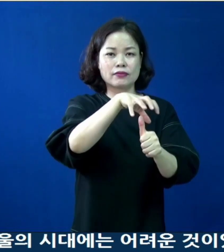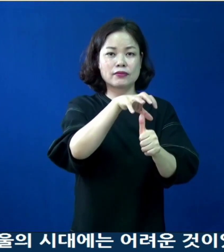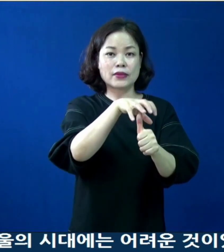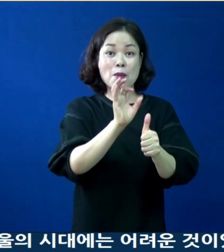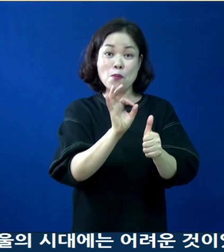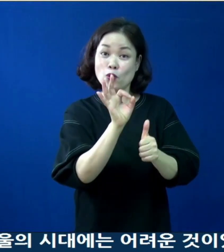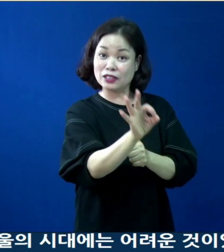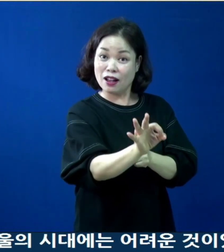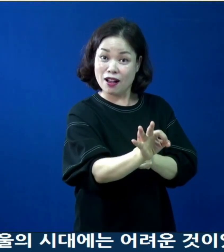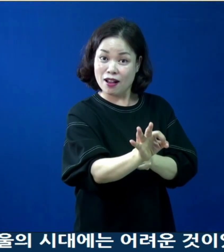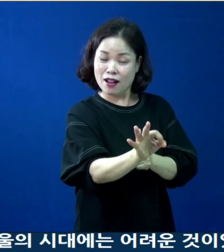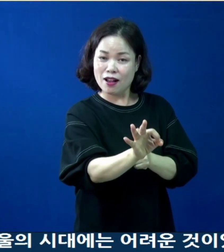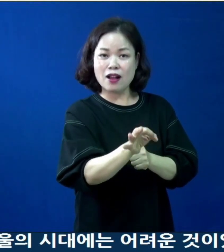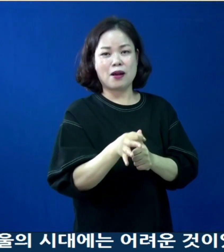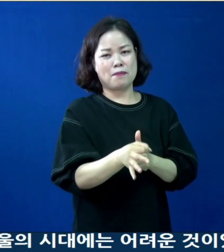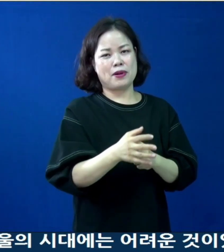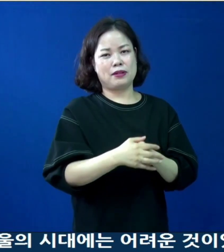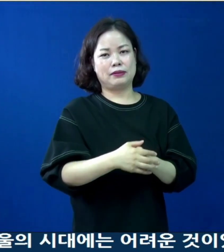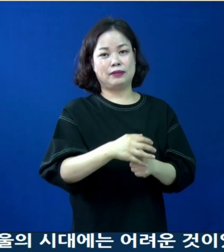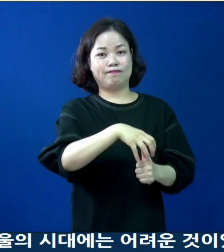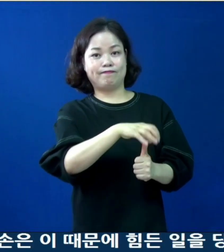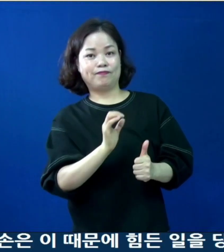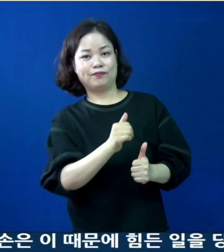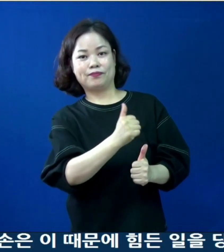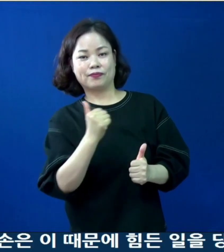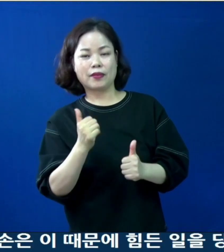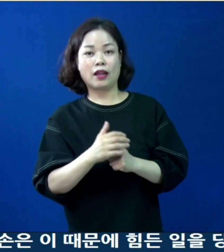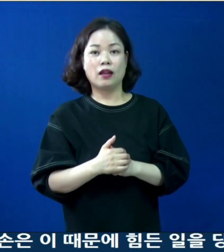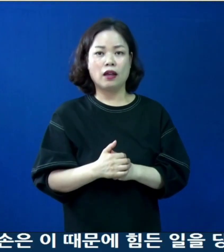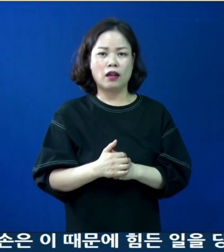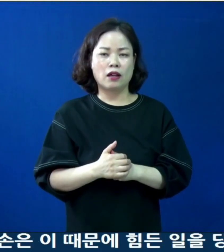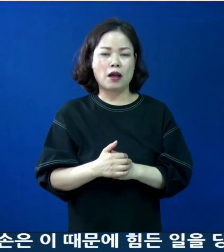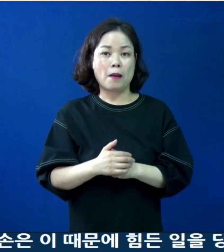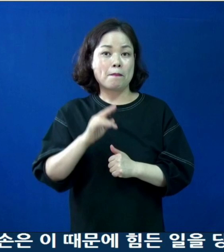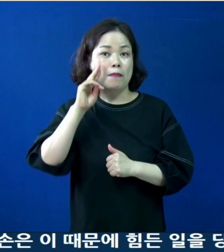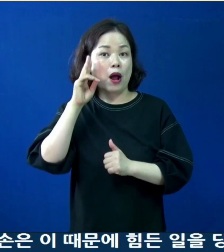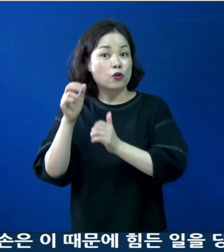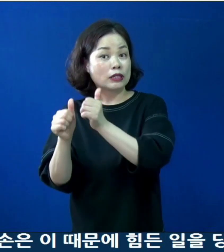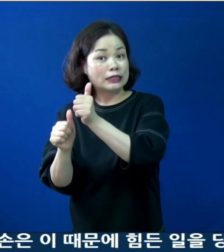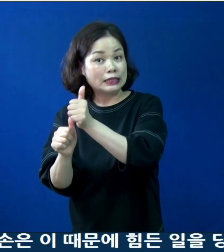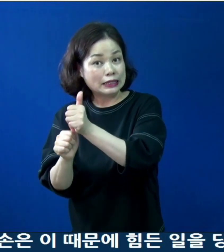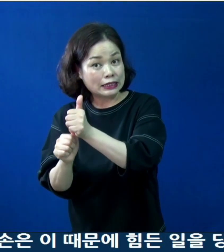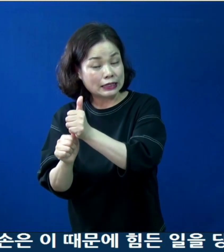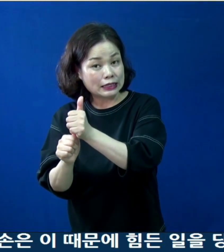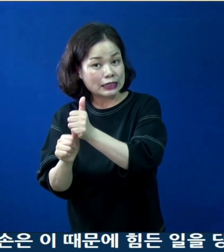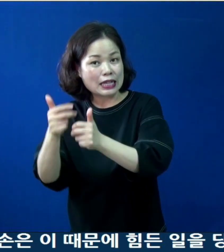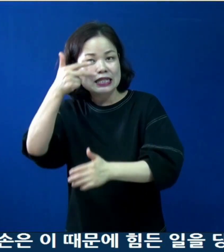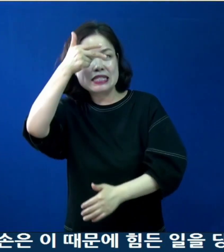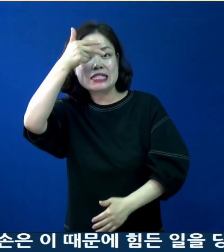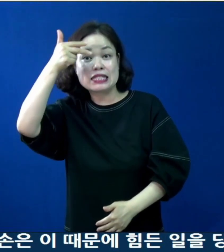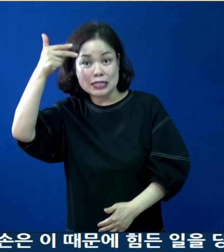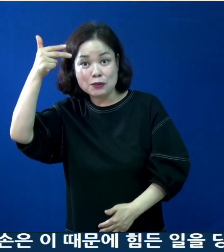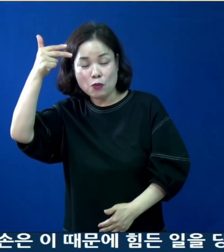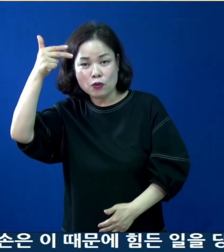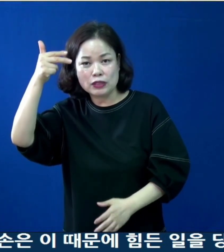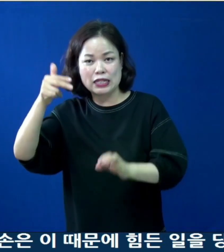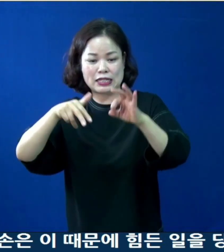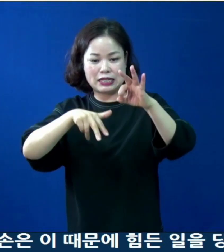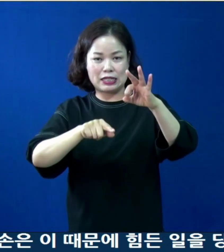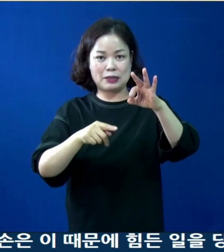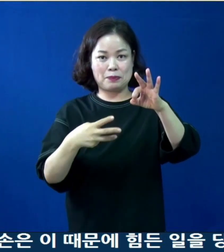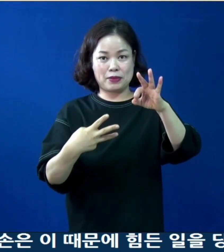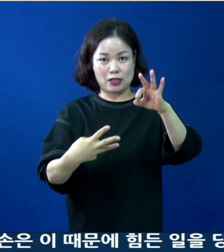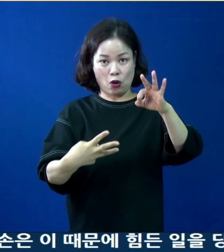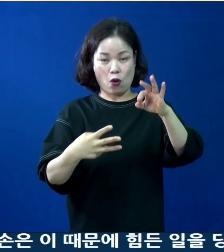받고 나오게 되었다. 그리고 이제 바울과 실라 그리고 이제 디모데는 10절에 보게